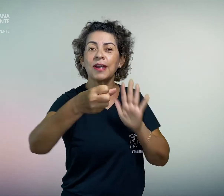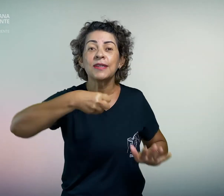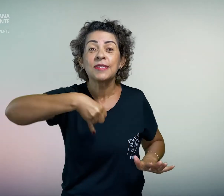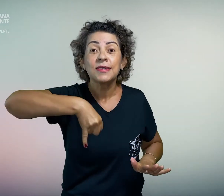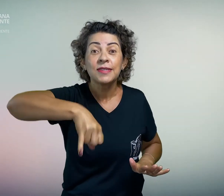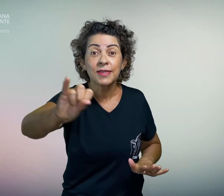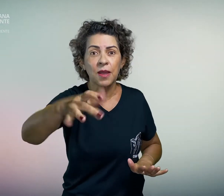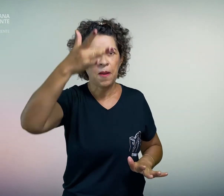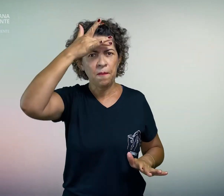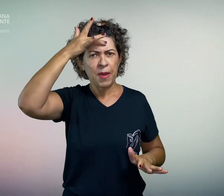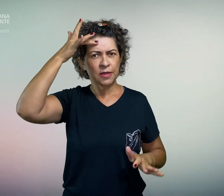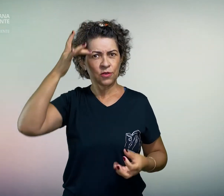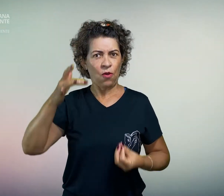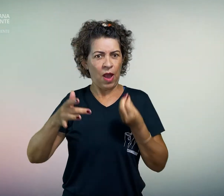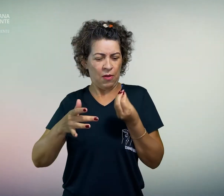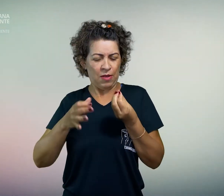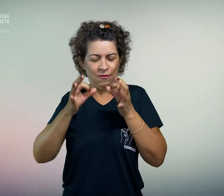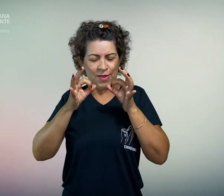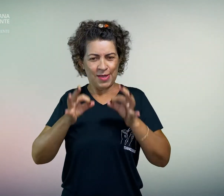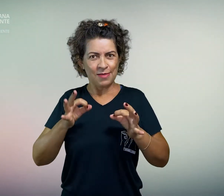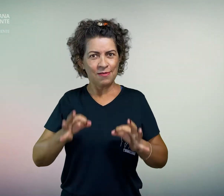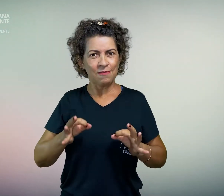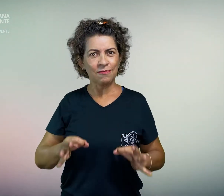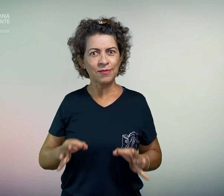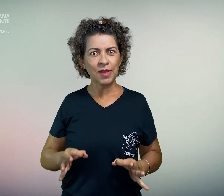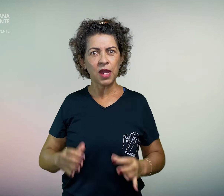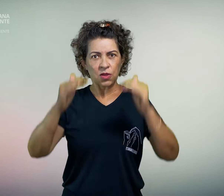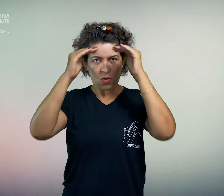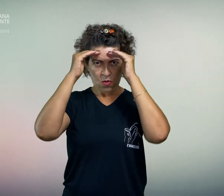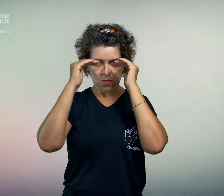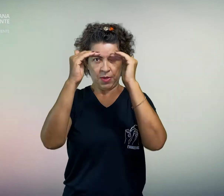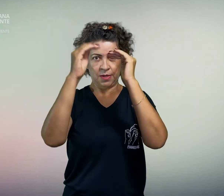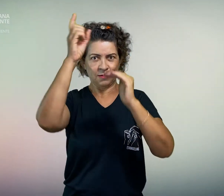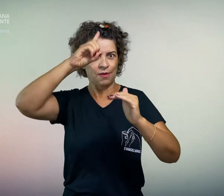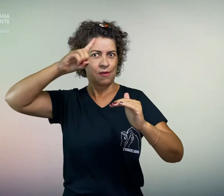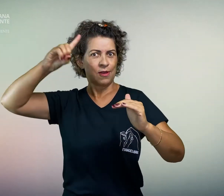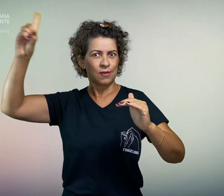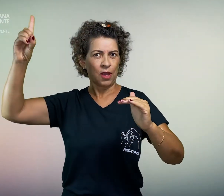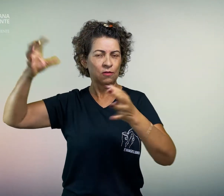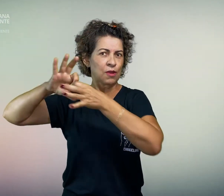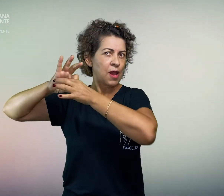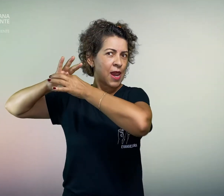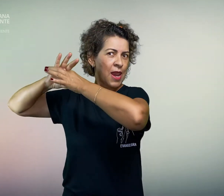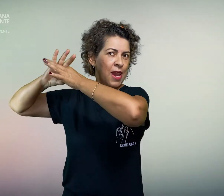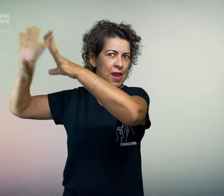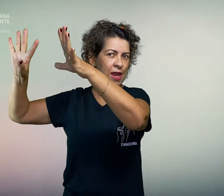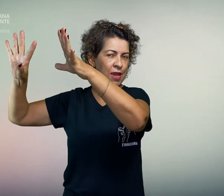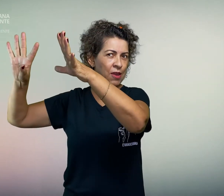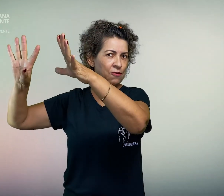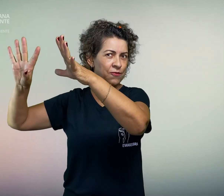que se o filho de um injusto decidir obedecer a Deus, o Senhor não o